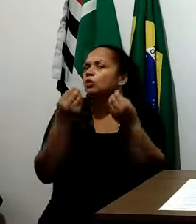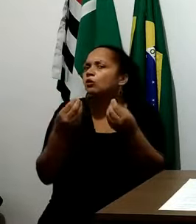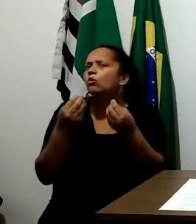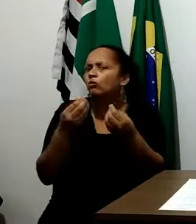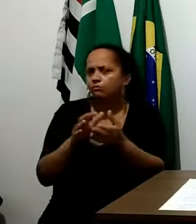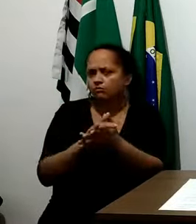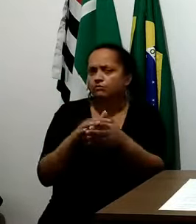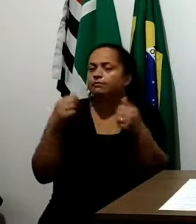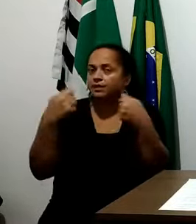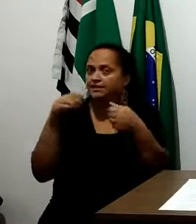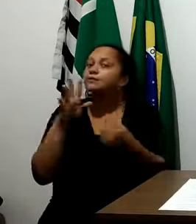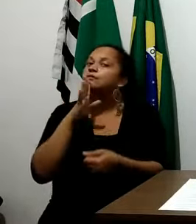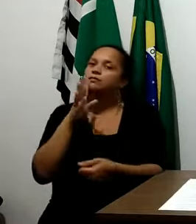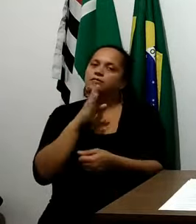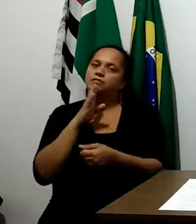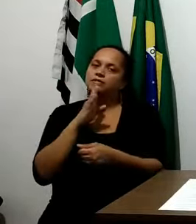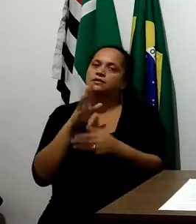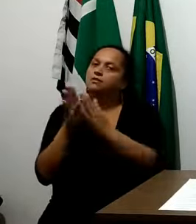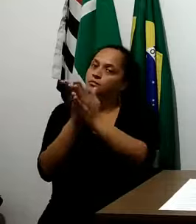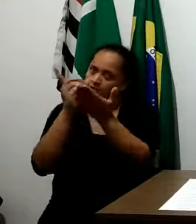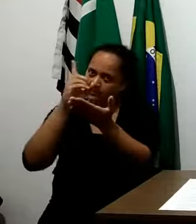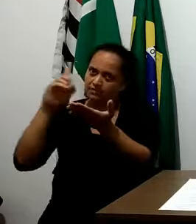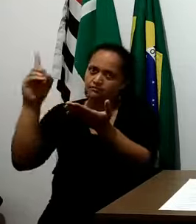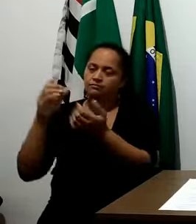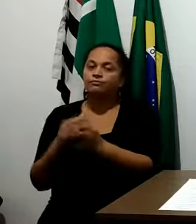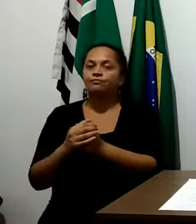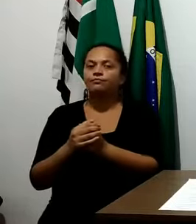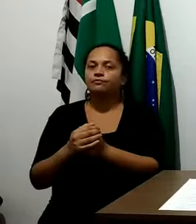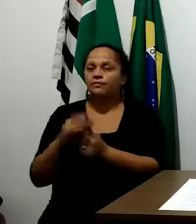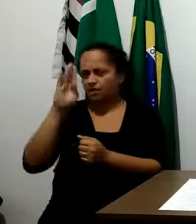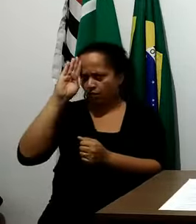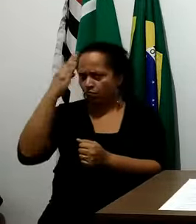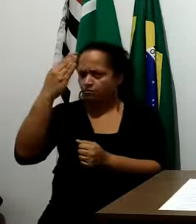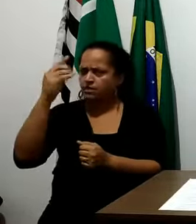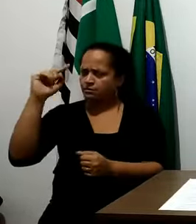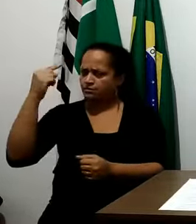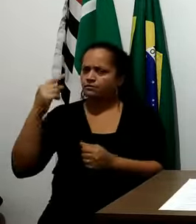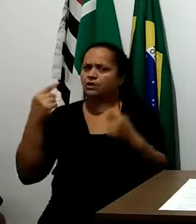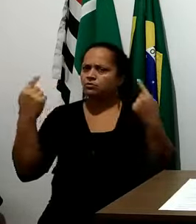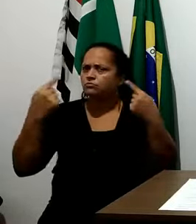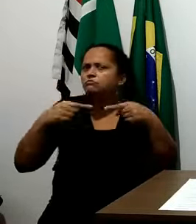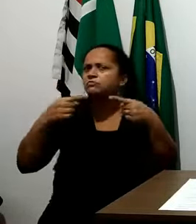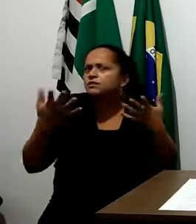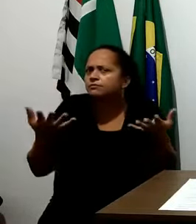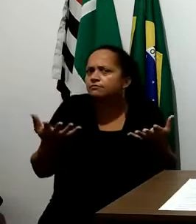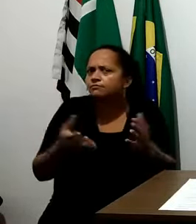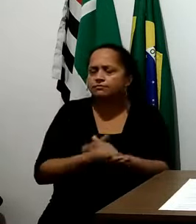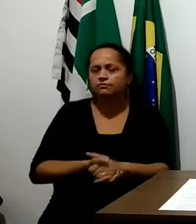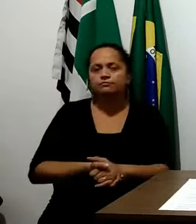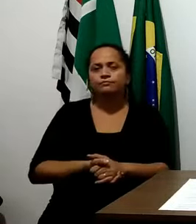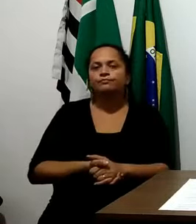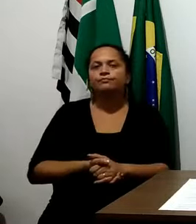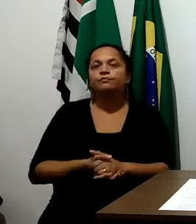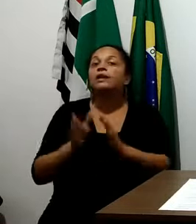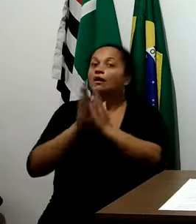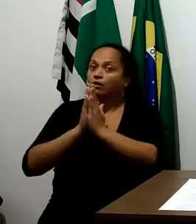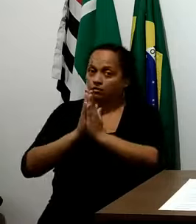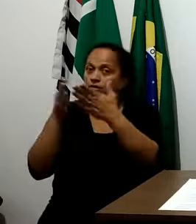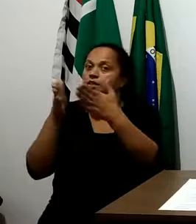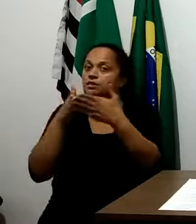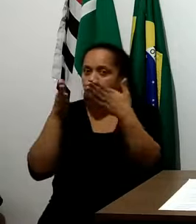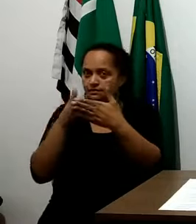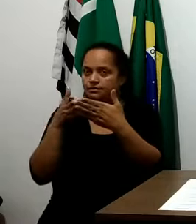nosso pedido. E esse é o nosso principal desafio. A intercessão, ela exige, acima